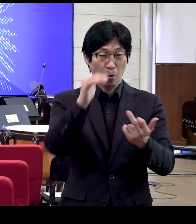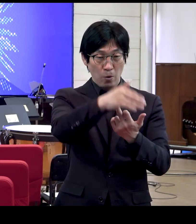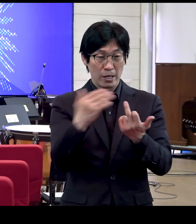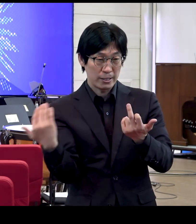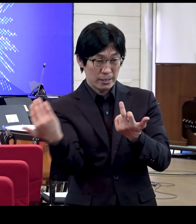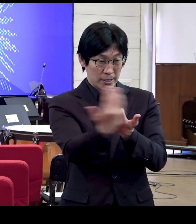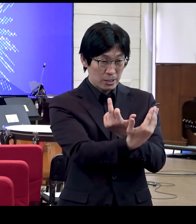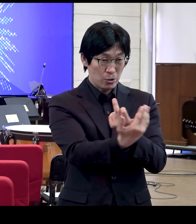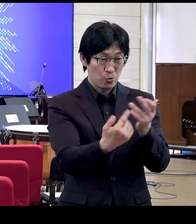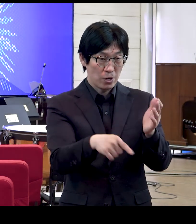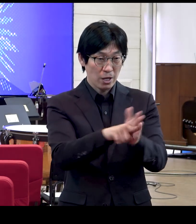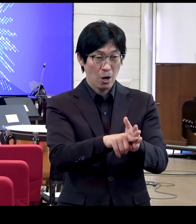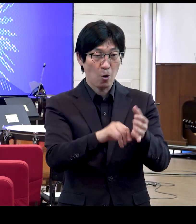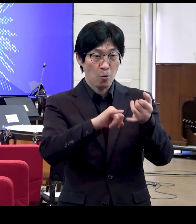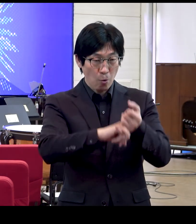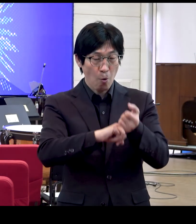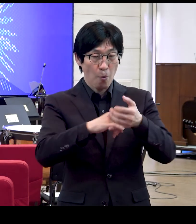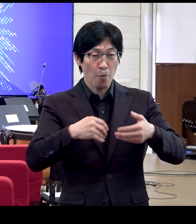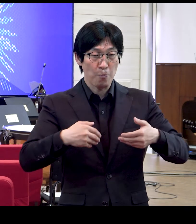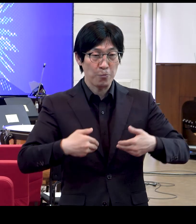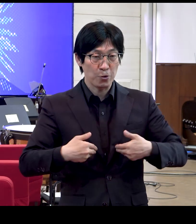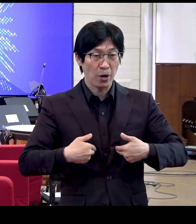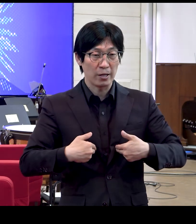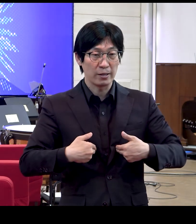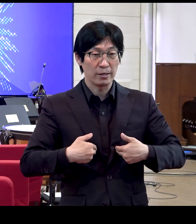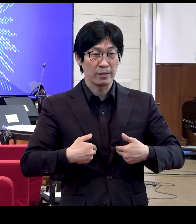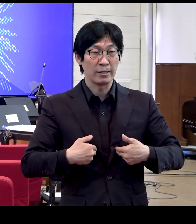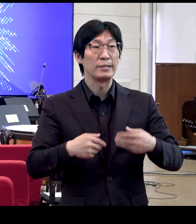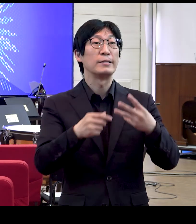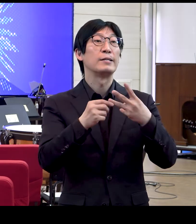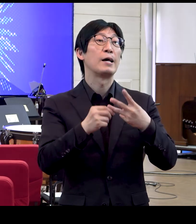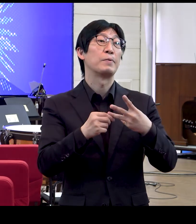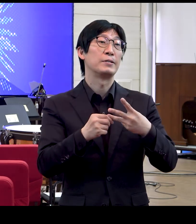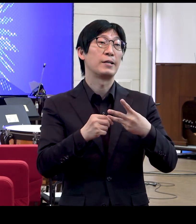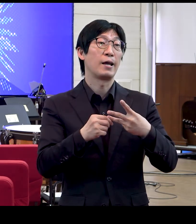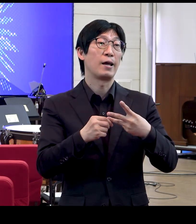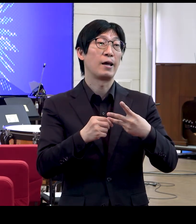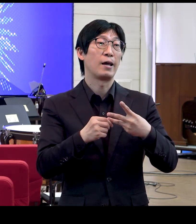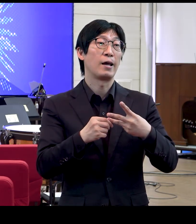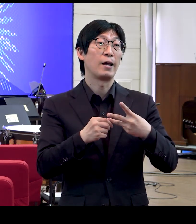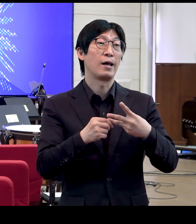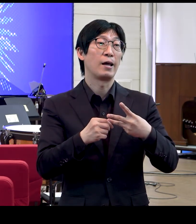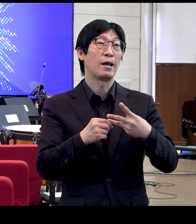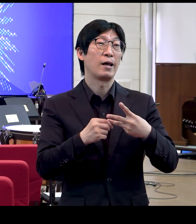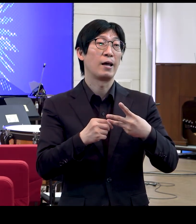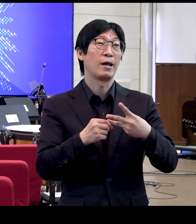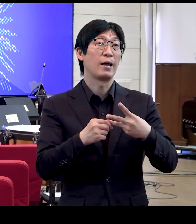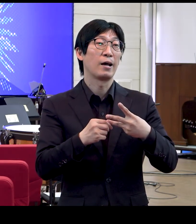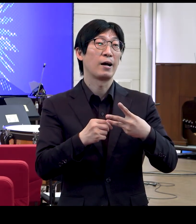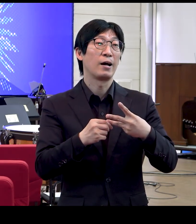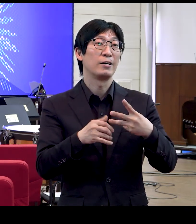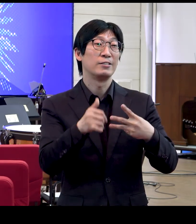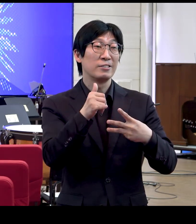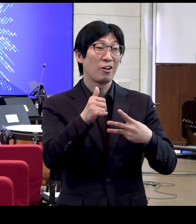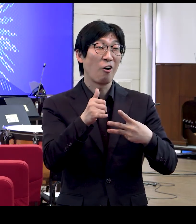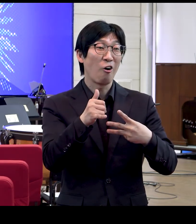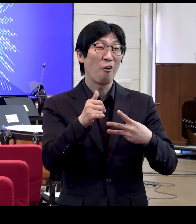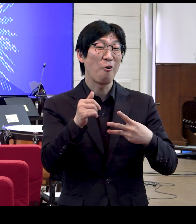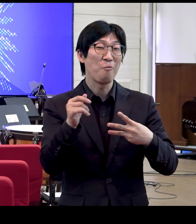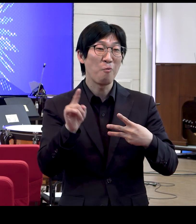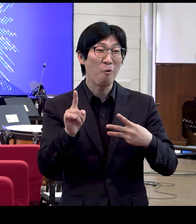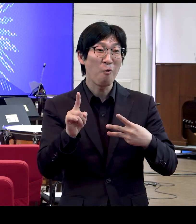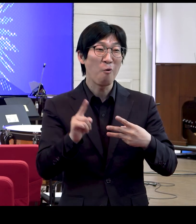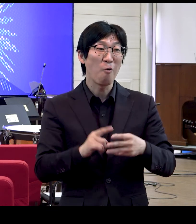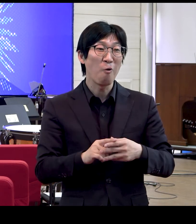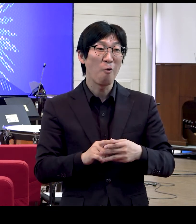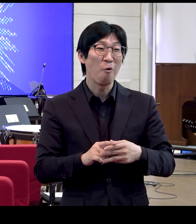에덴 동산을 지키기 위해서 우리가 반드시 알아야 될, 어떻게 보면 가장 중요한 사실, 이제 그것을 이야기해야 하는데,